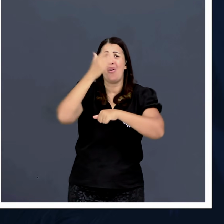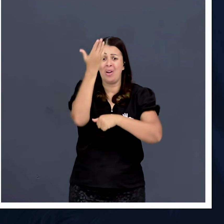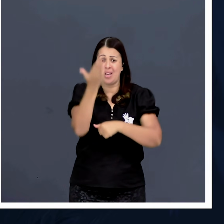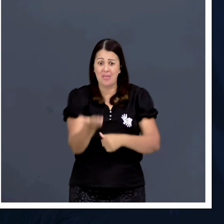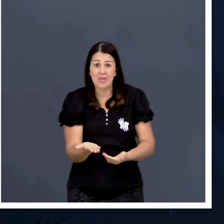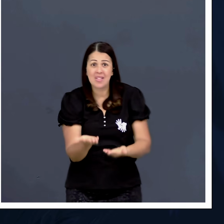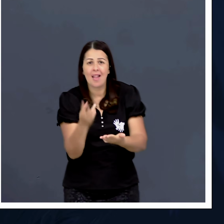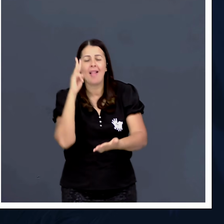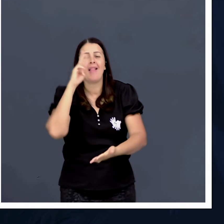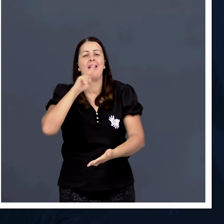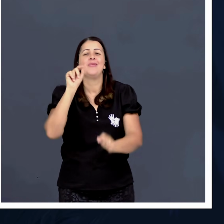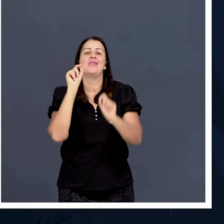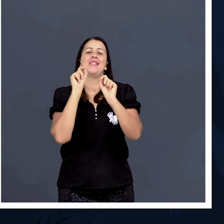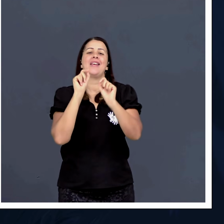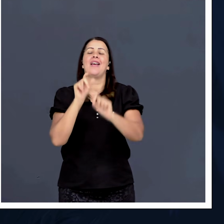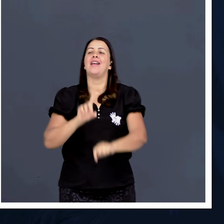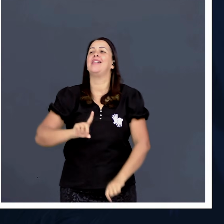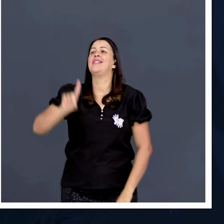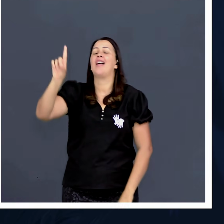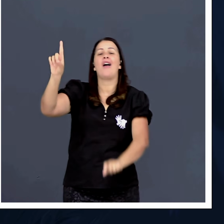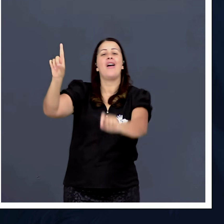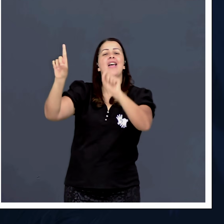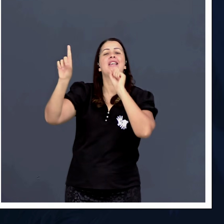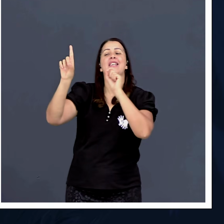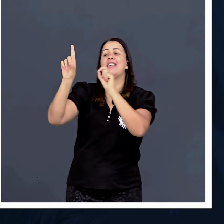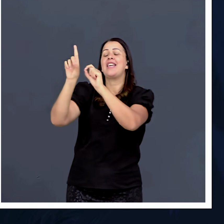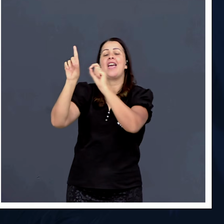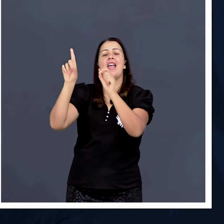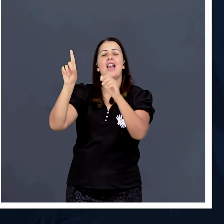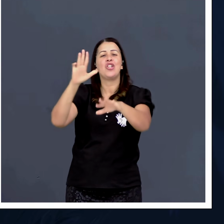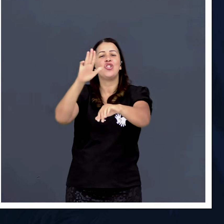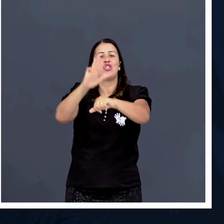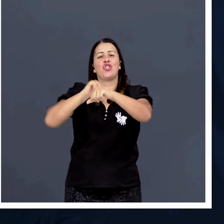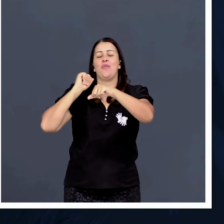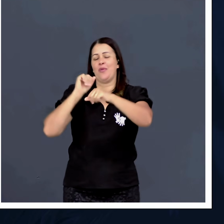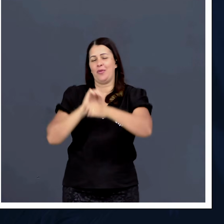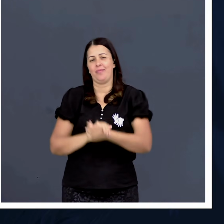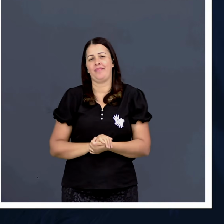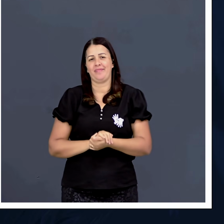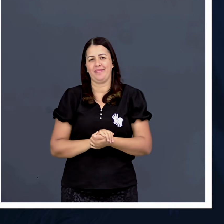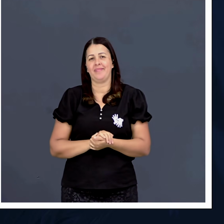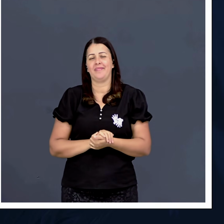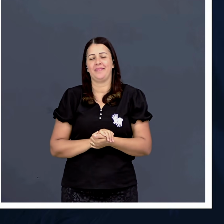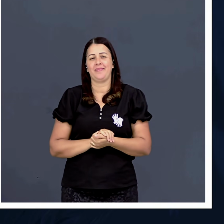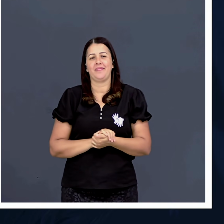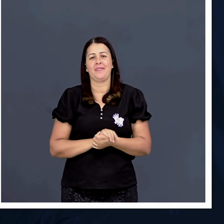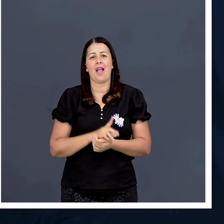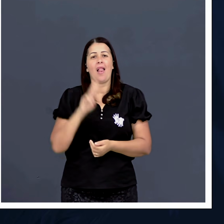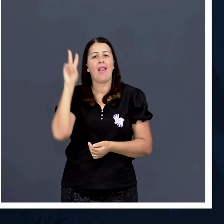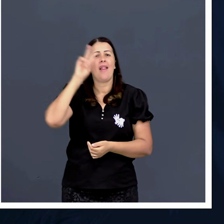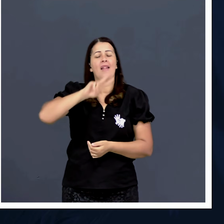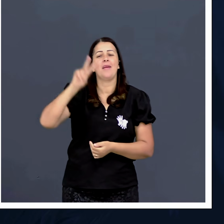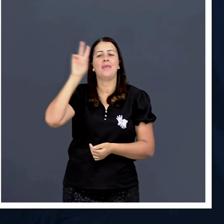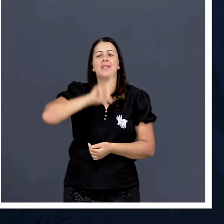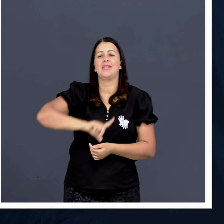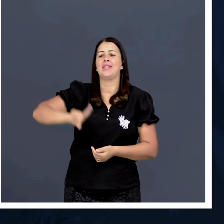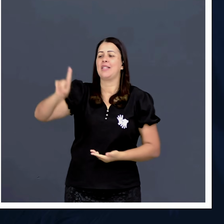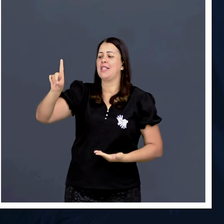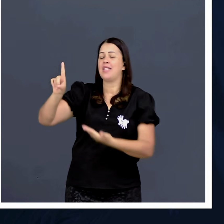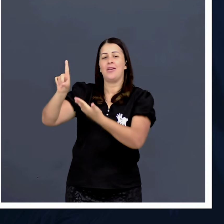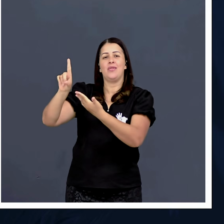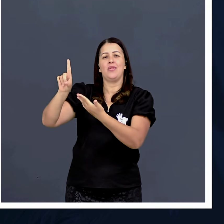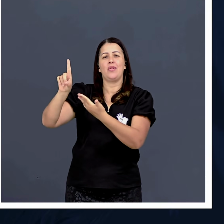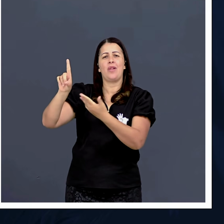você, lembre-se de quem o comissionou. Lembre-se de quem o chamou. Lembre-se que Ele é um Deus